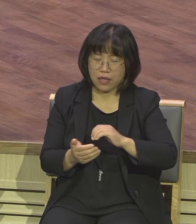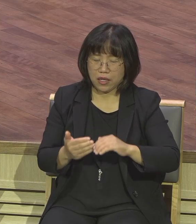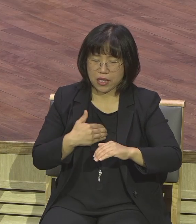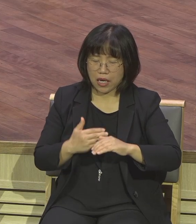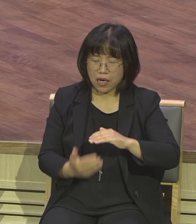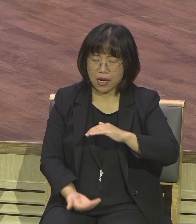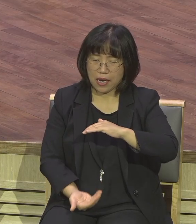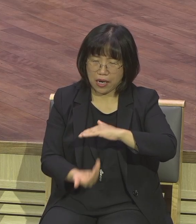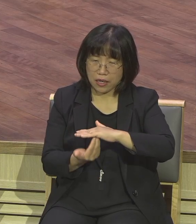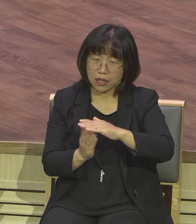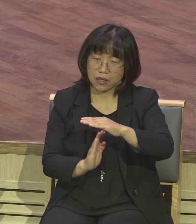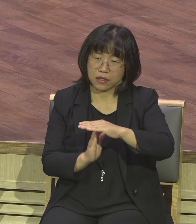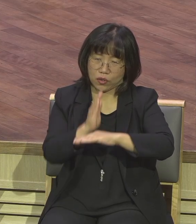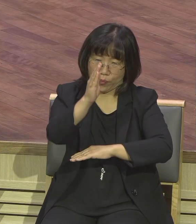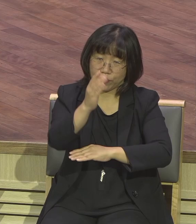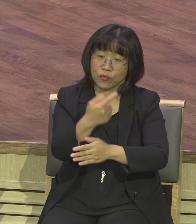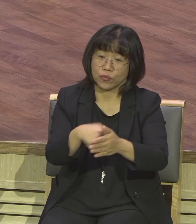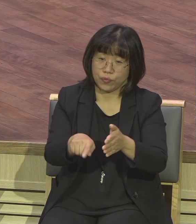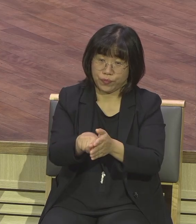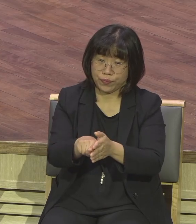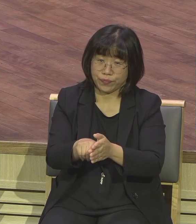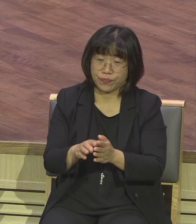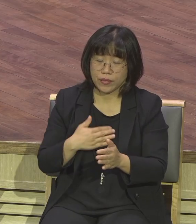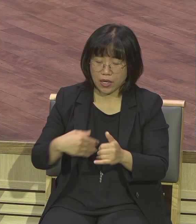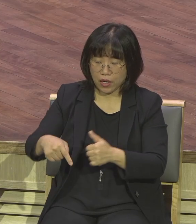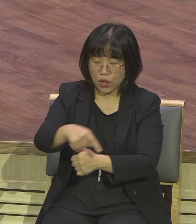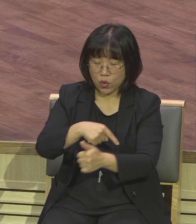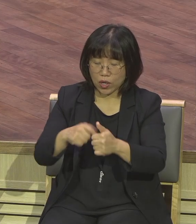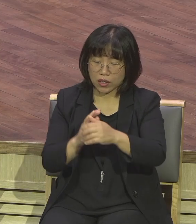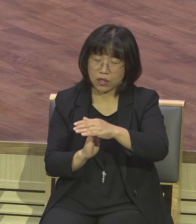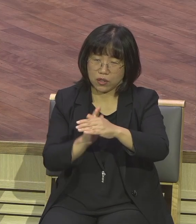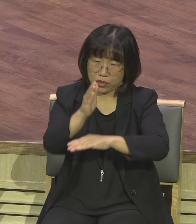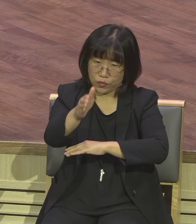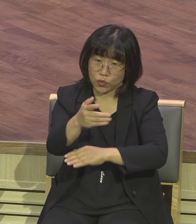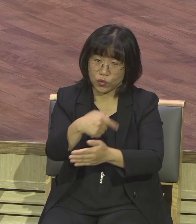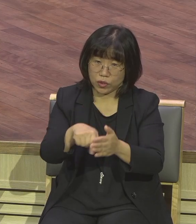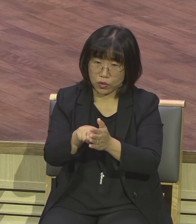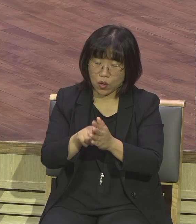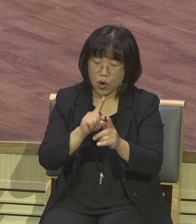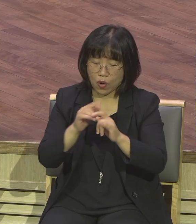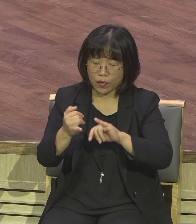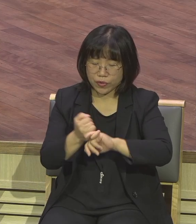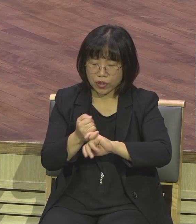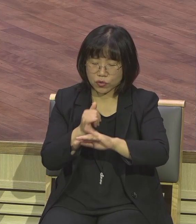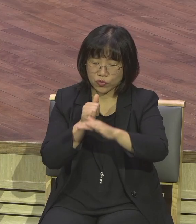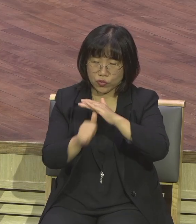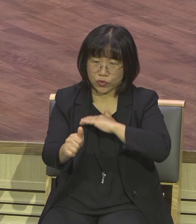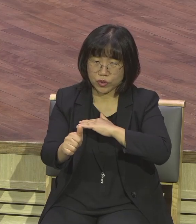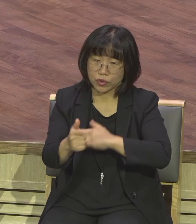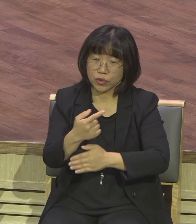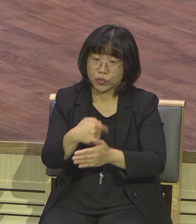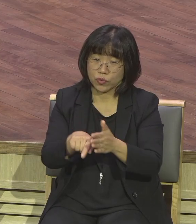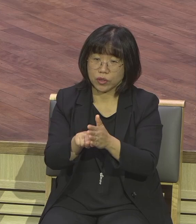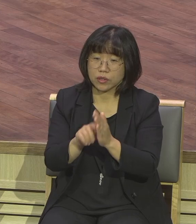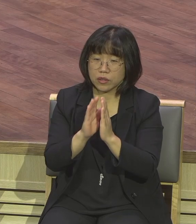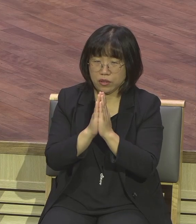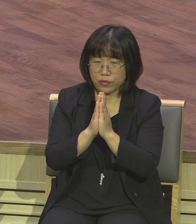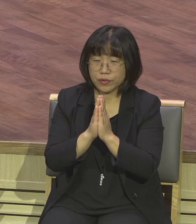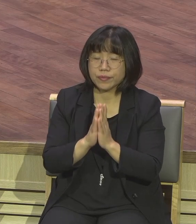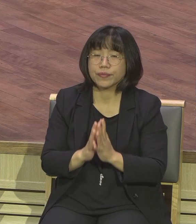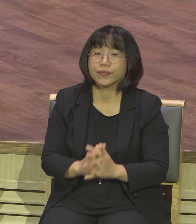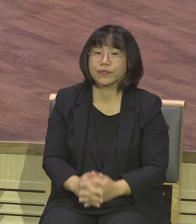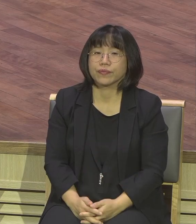환경을 뛰어넘을 적이 있어요. 그 언약 성취 주역이 되게 하기 위해서 기도합니다. 그래서 늘